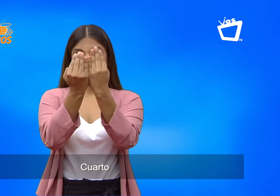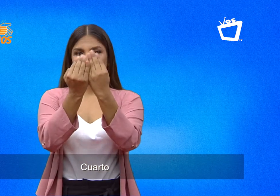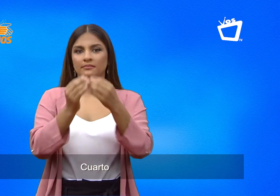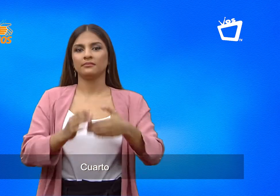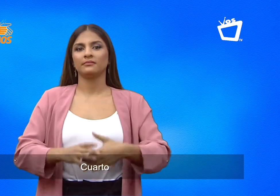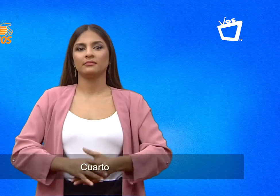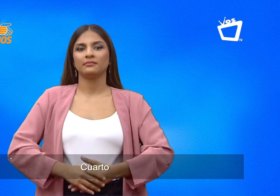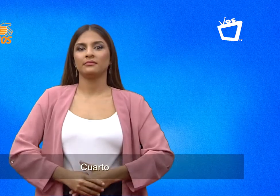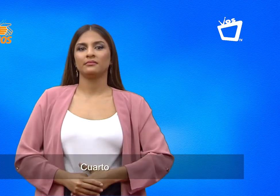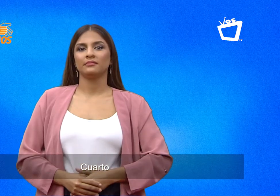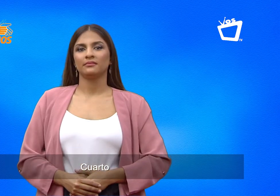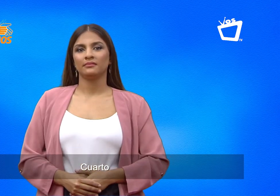Cuarto.